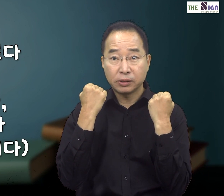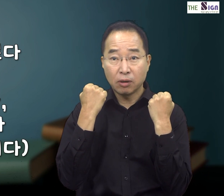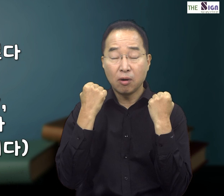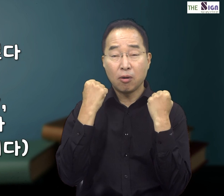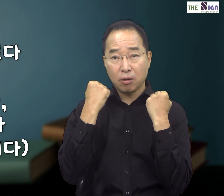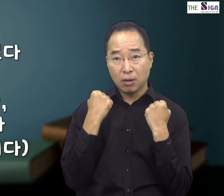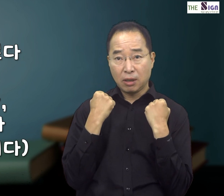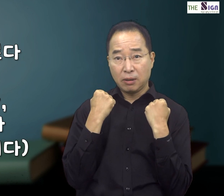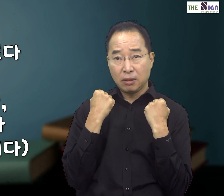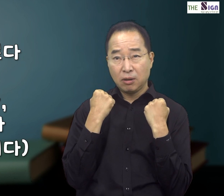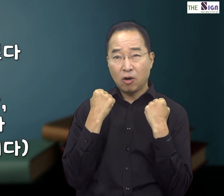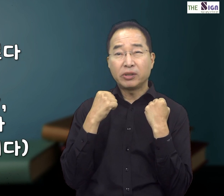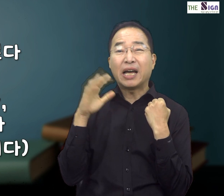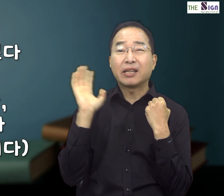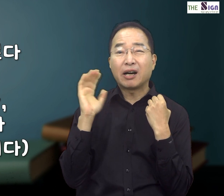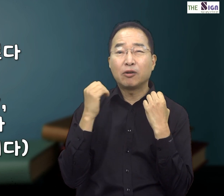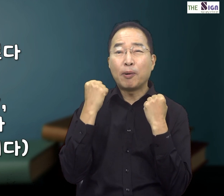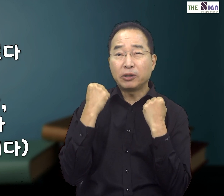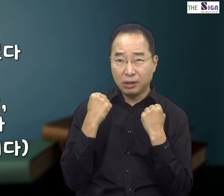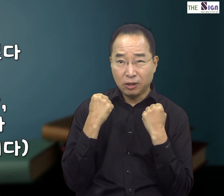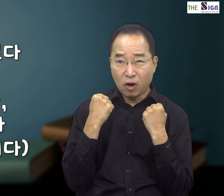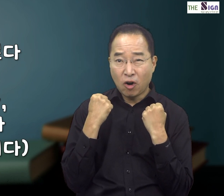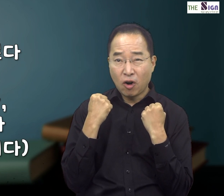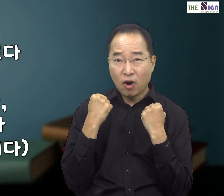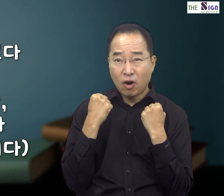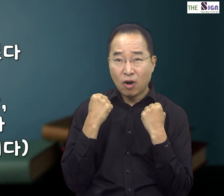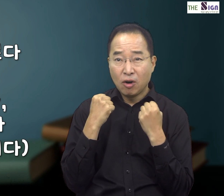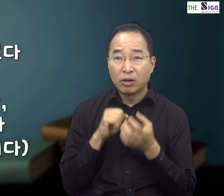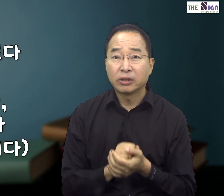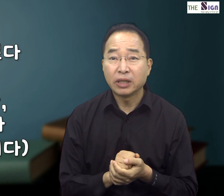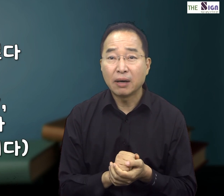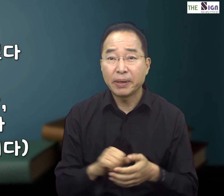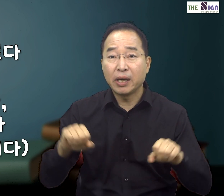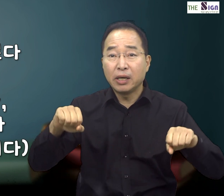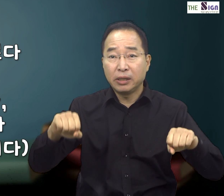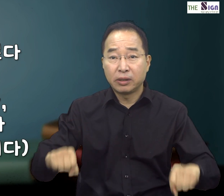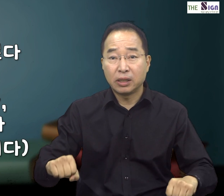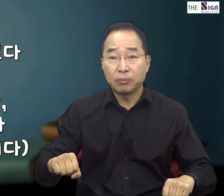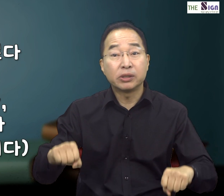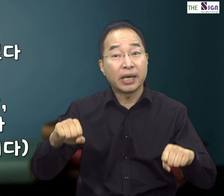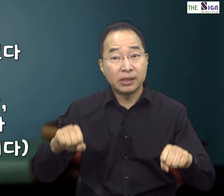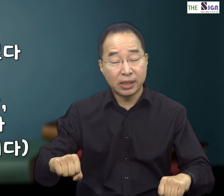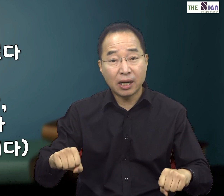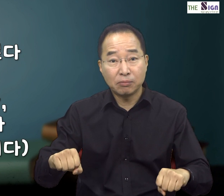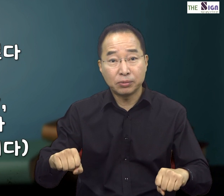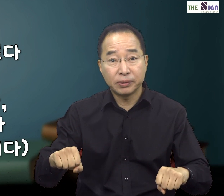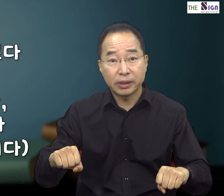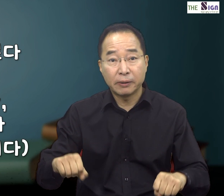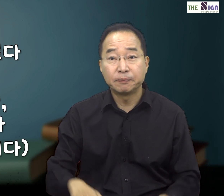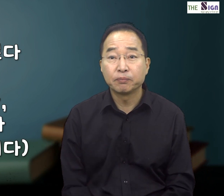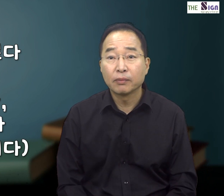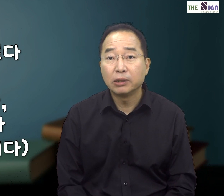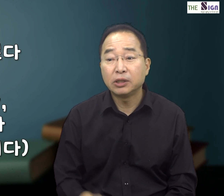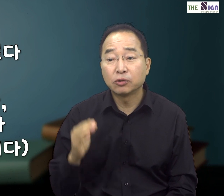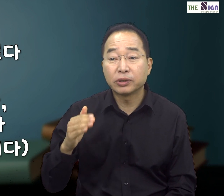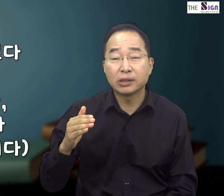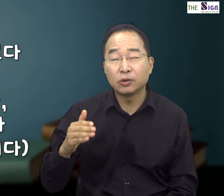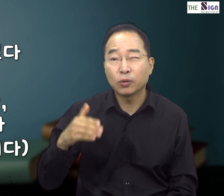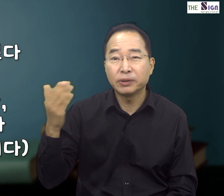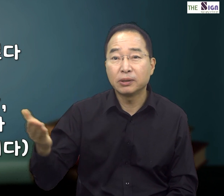나오면서 어디 안 나가려고 버티는 거. 그 다음에 이렇게 되면 이제 계시다라는 부분이 돼요. 이것도 사실 조금씩 이제